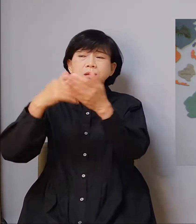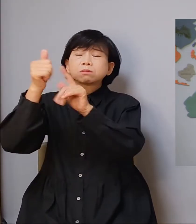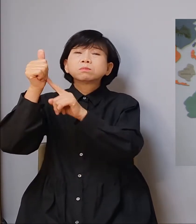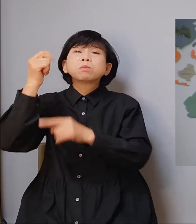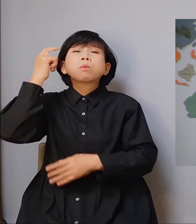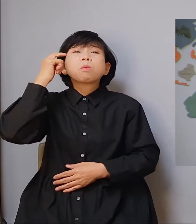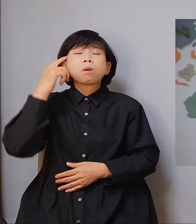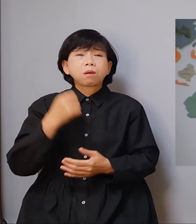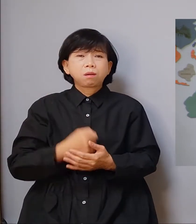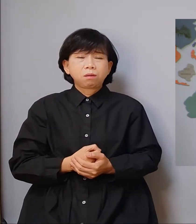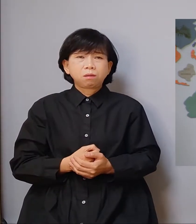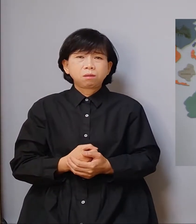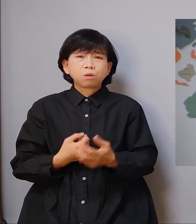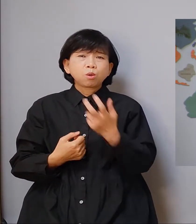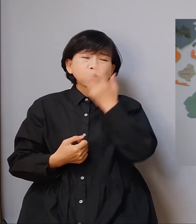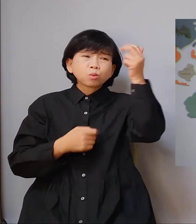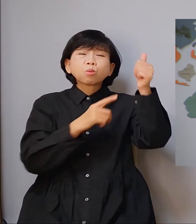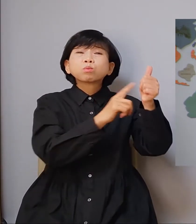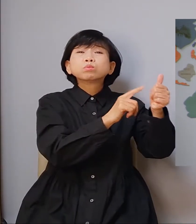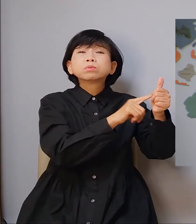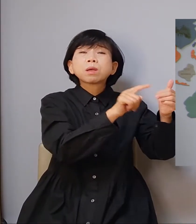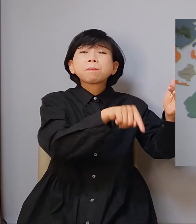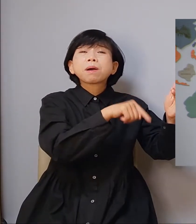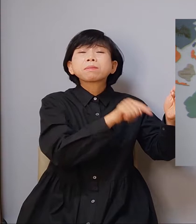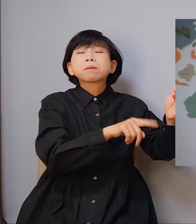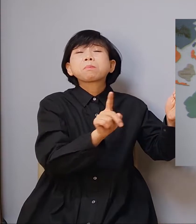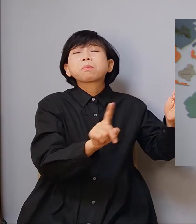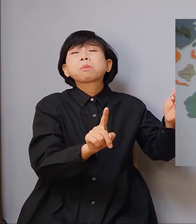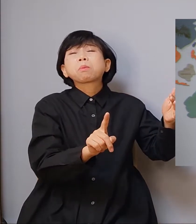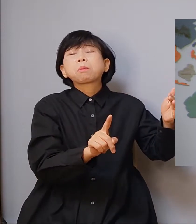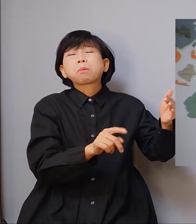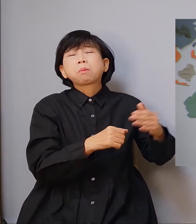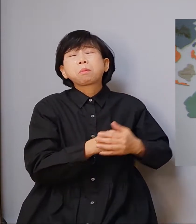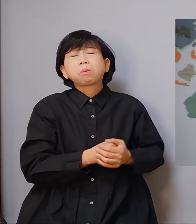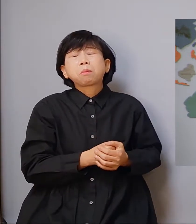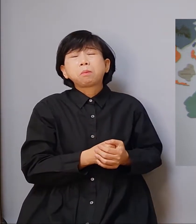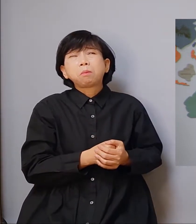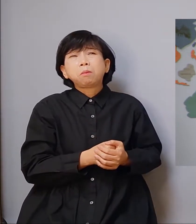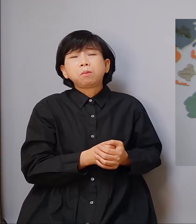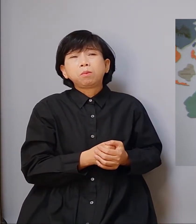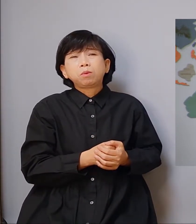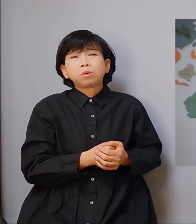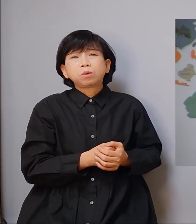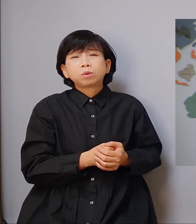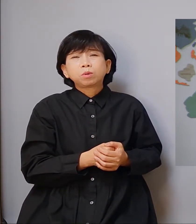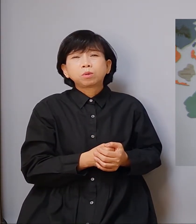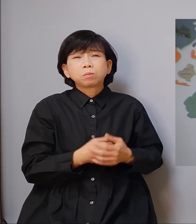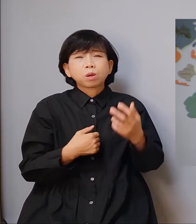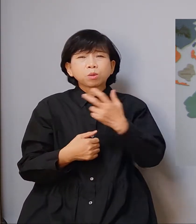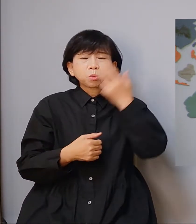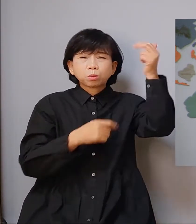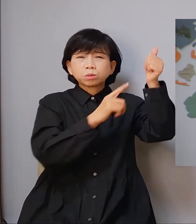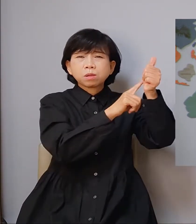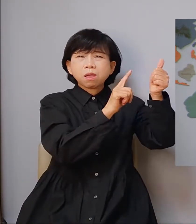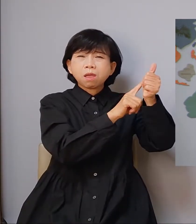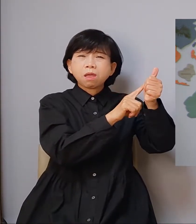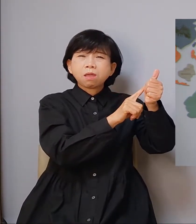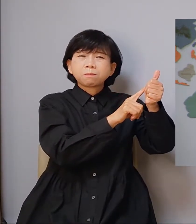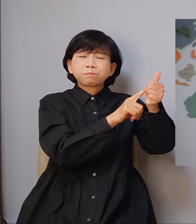요셉이 무엇이 그 안에 가득 차 있을지 여러분 궁금하지 않으십니까? 요셉을 꽉 눌러봤을